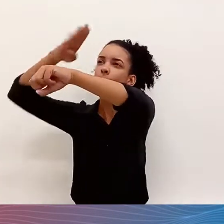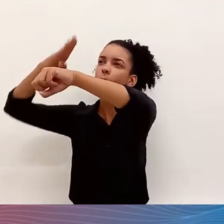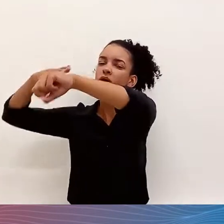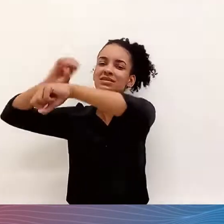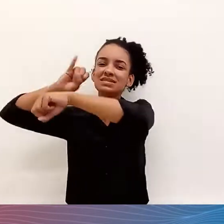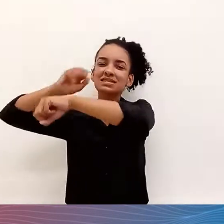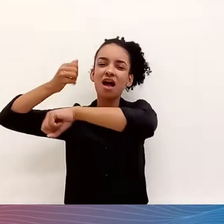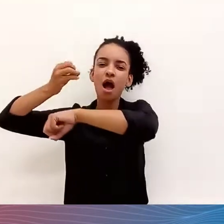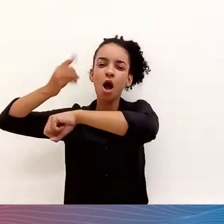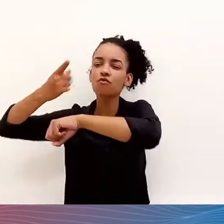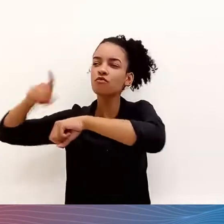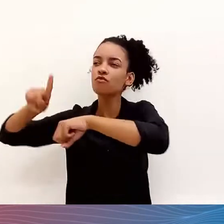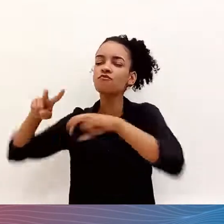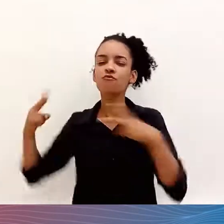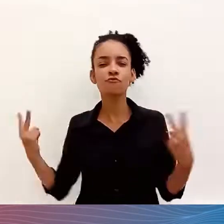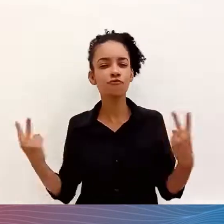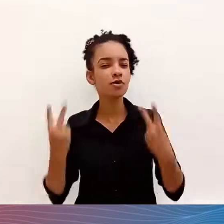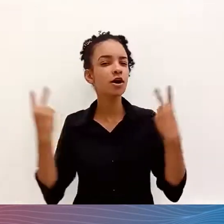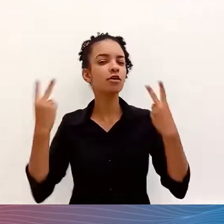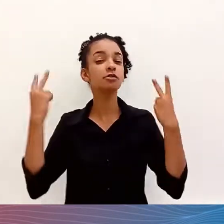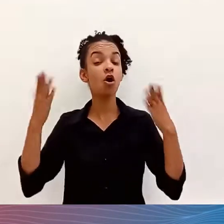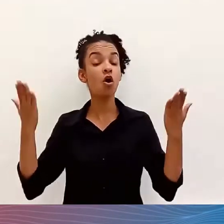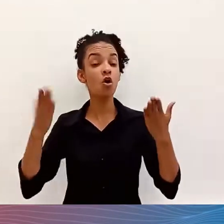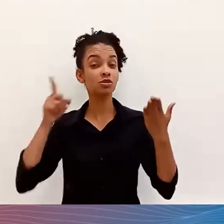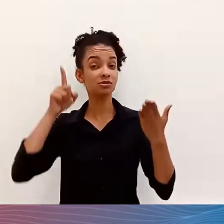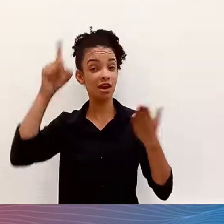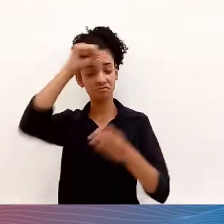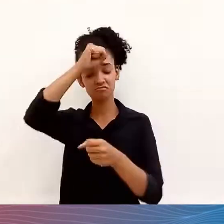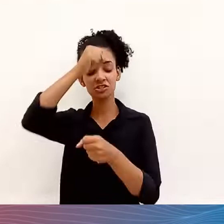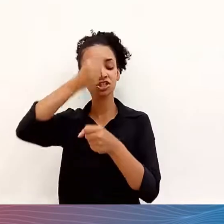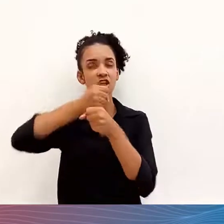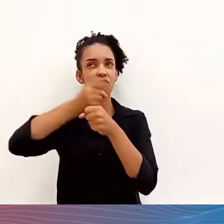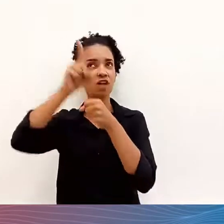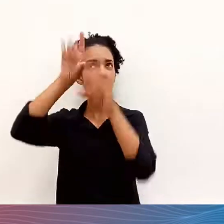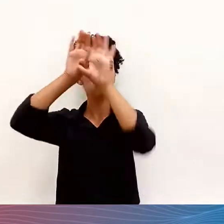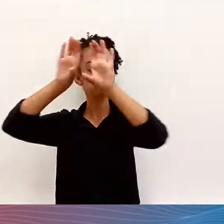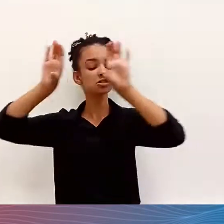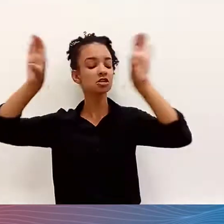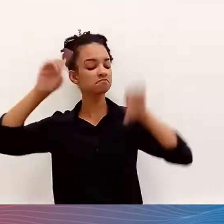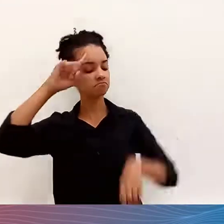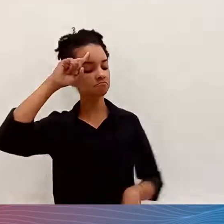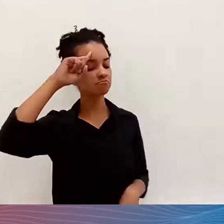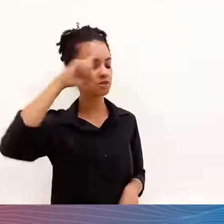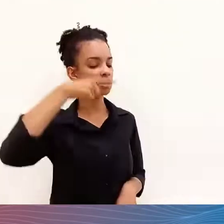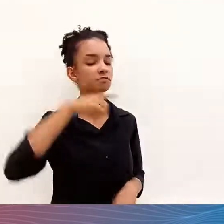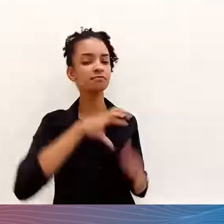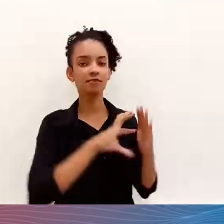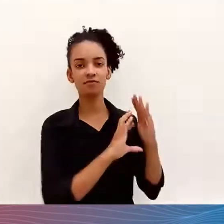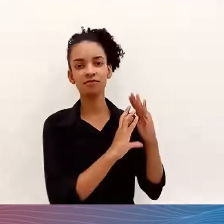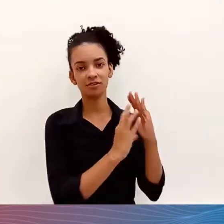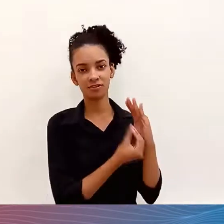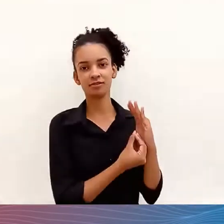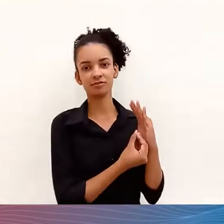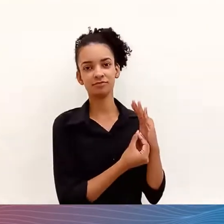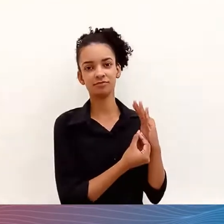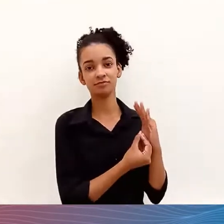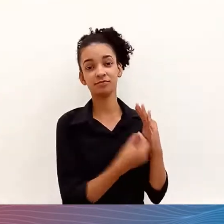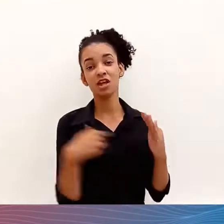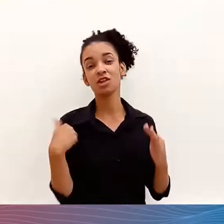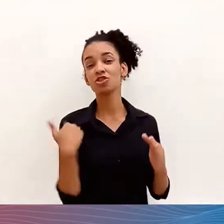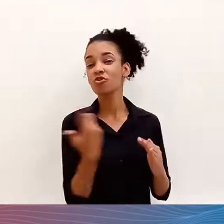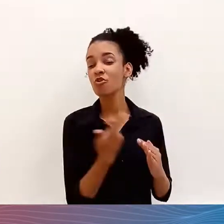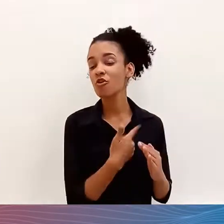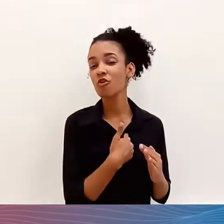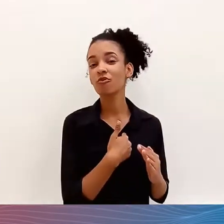está chefiando lá do céu essa procissão triunfante da igreja. E nós estamos, irmãos, usando